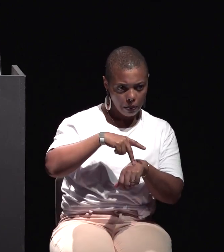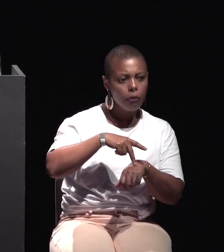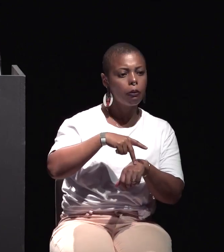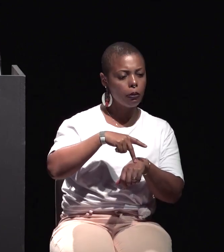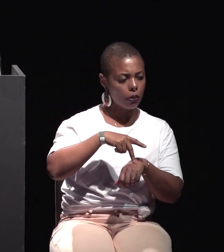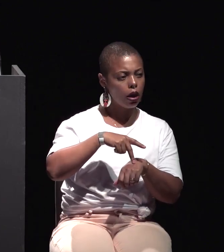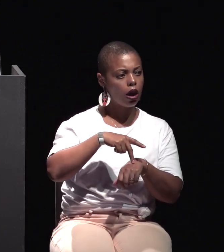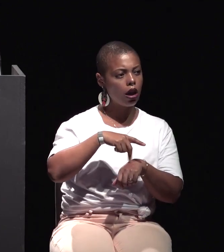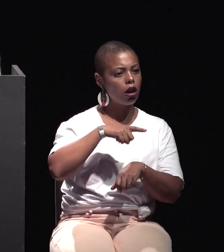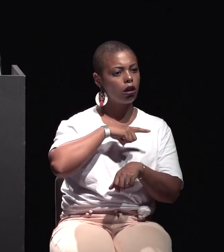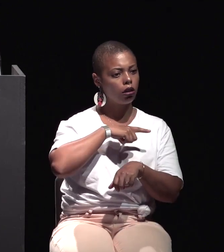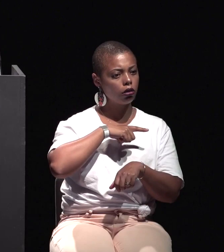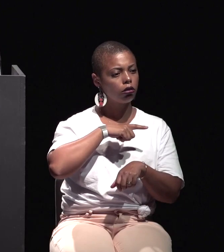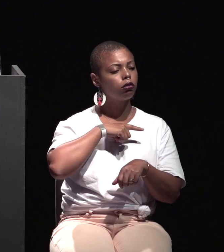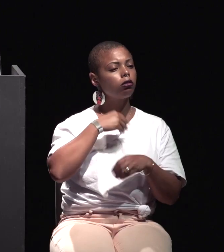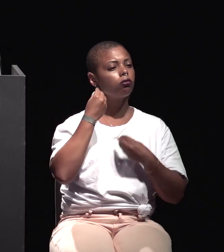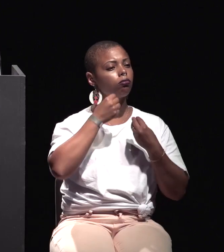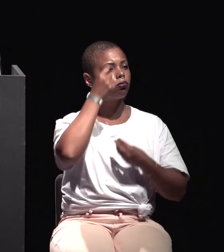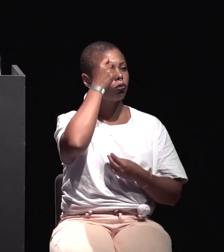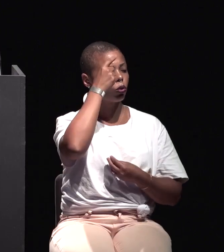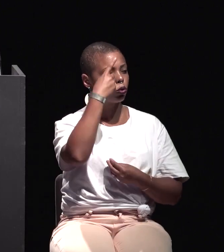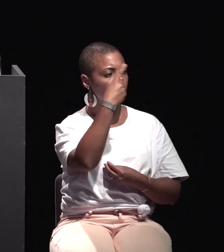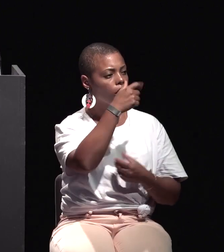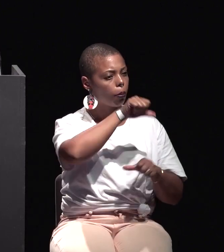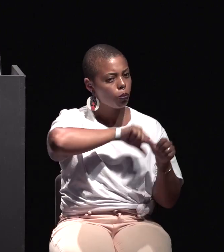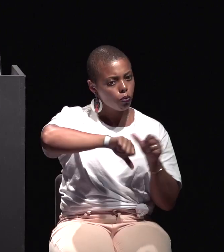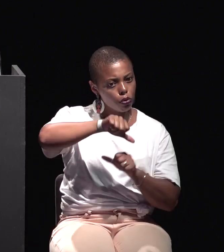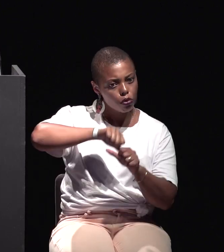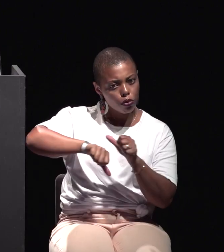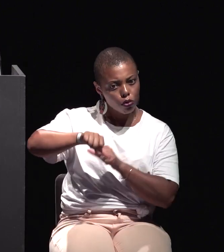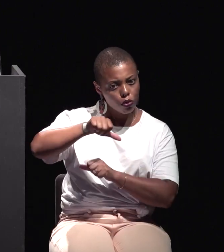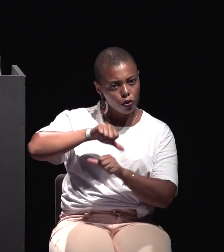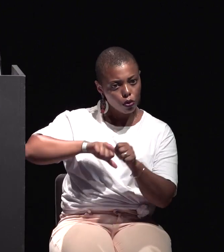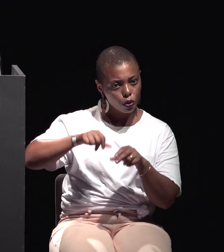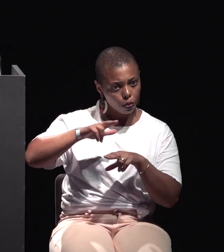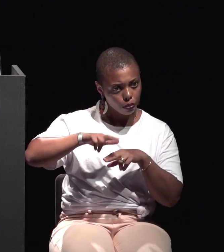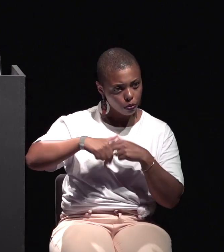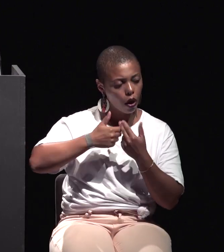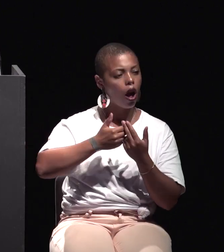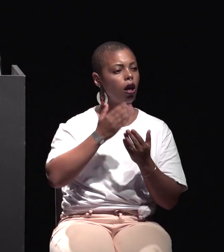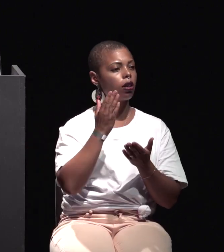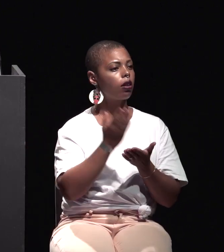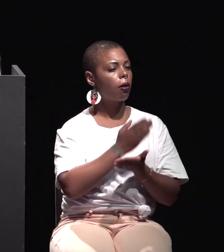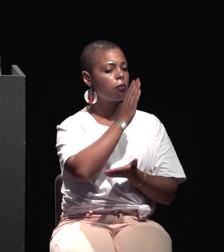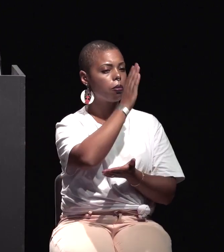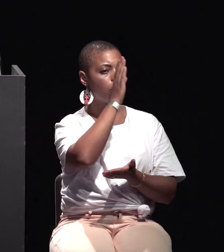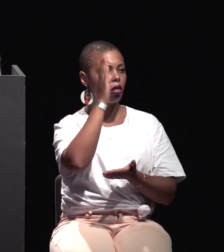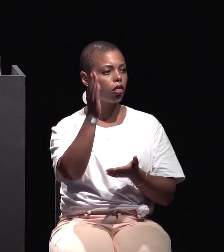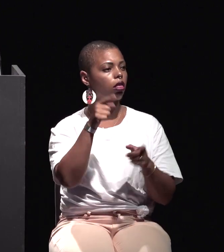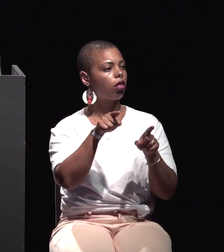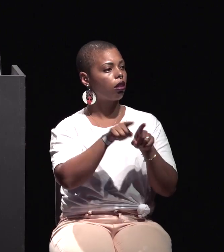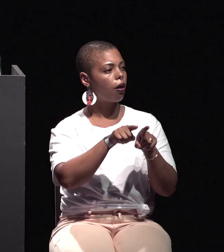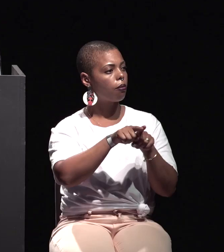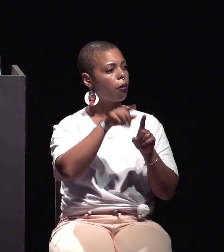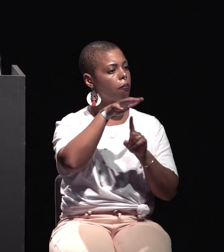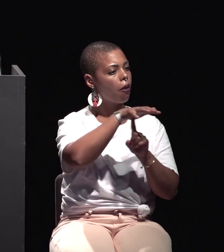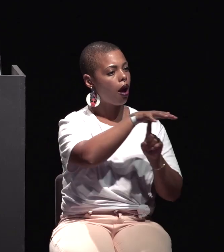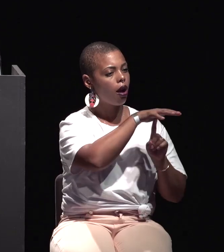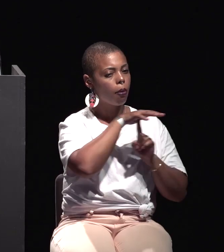cenário cultural modificado pelas bibliotecas parque, que